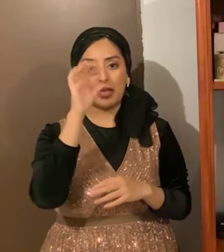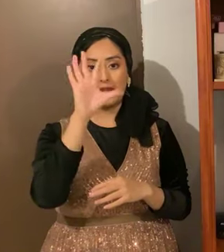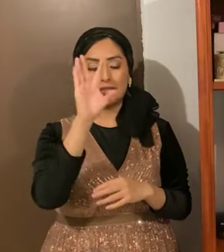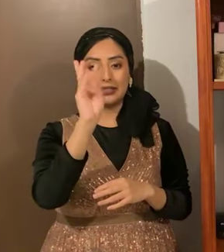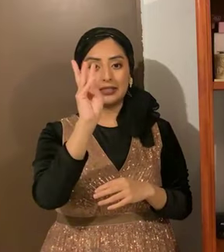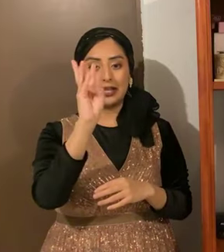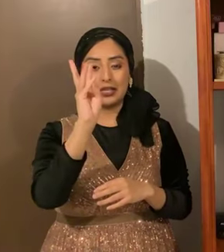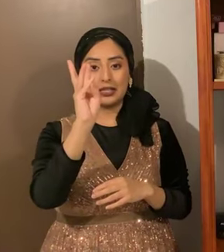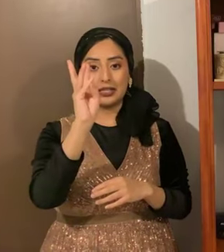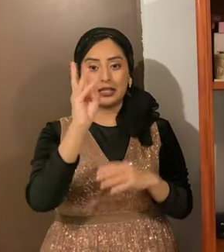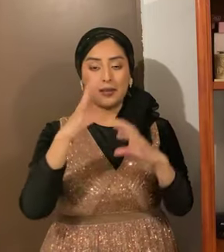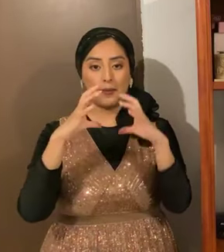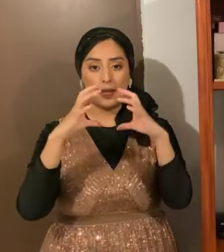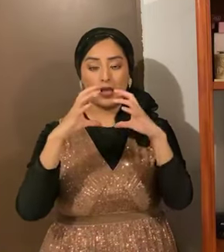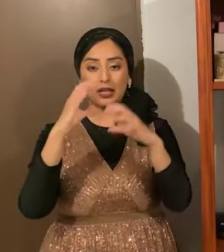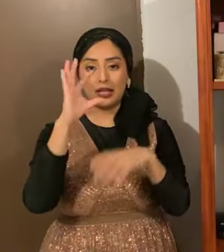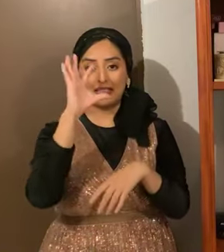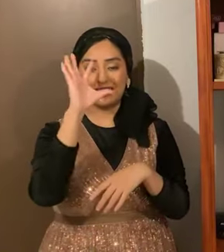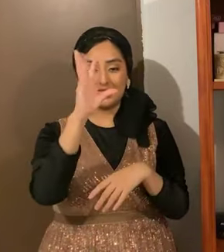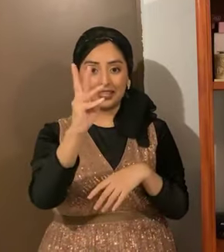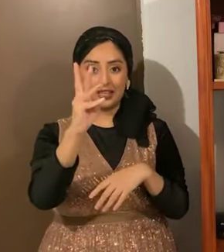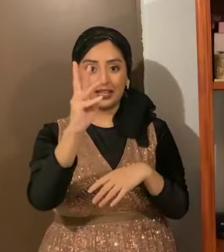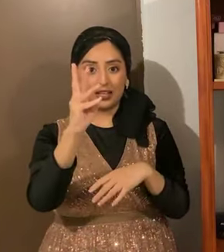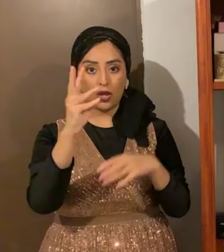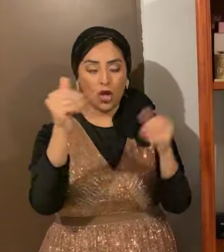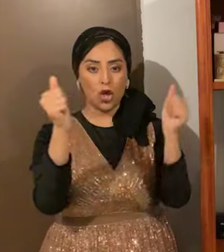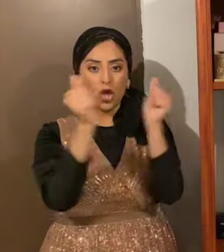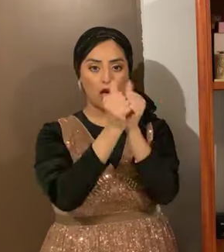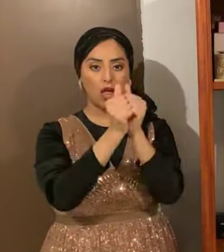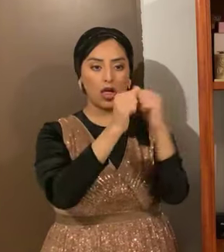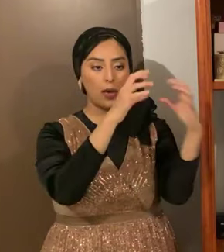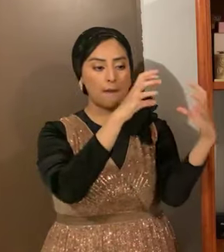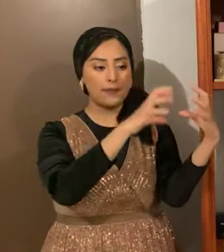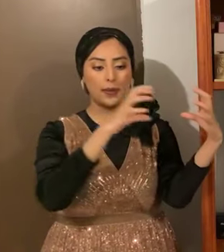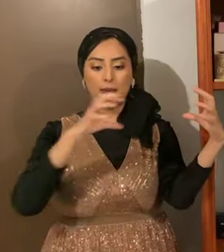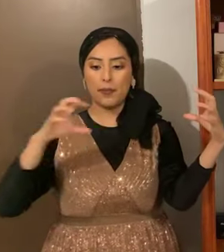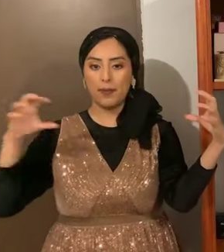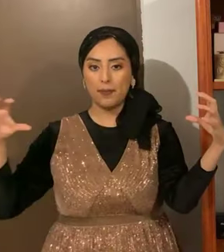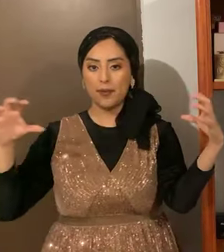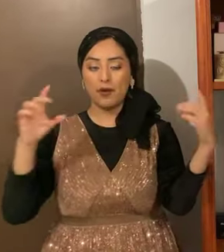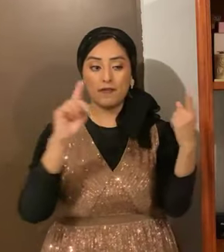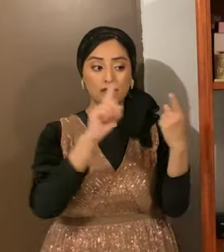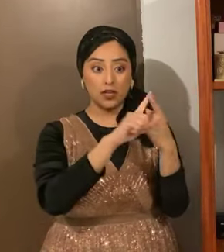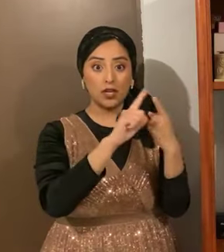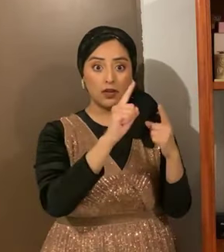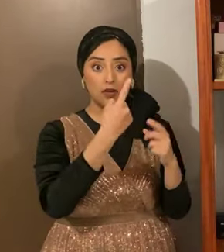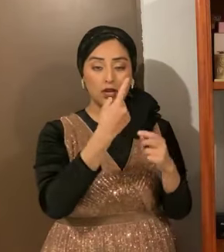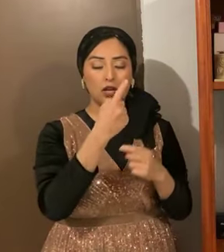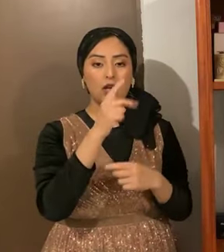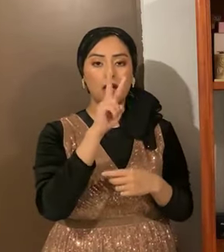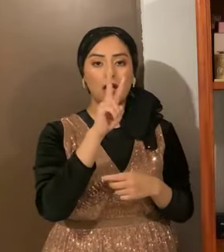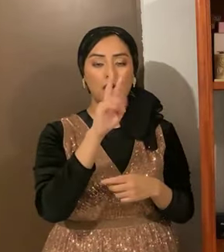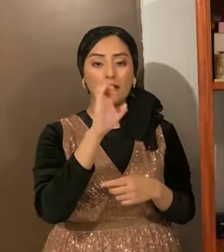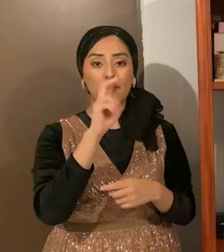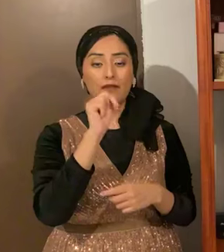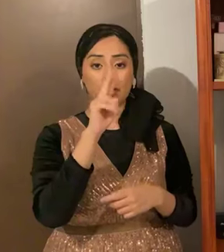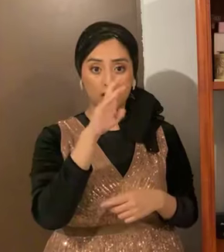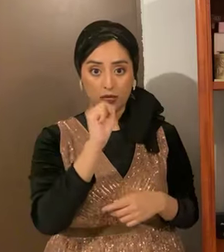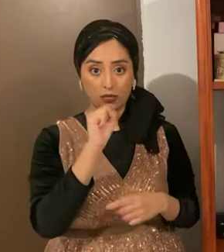6 planetas, 6, alineados. El primero es Venus, anótenlo en sus